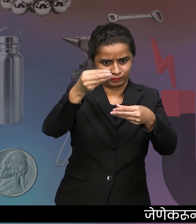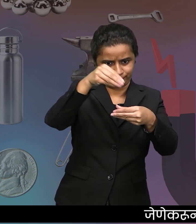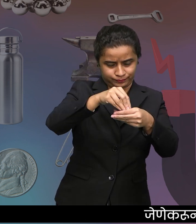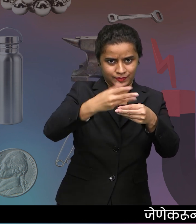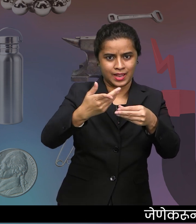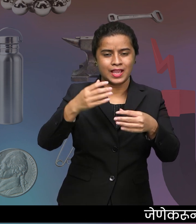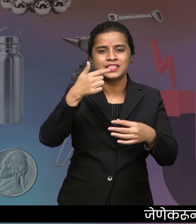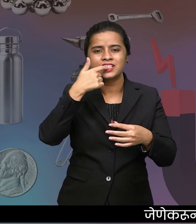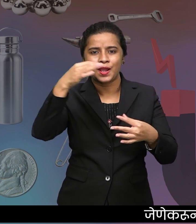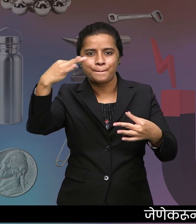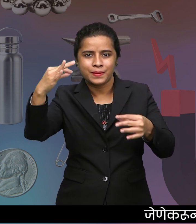जेणेकरून चुंबक दिसणार नाही.